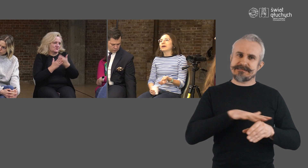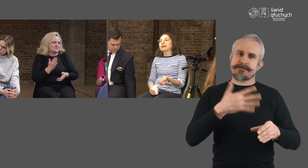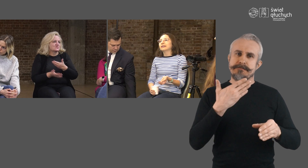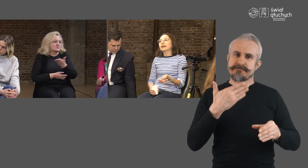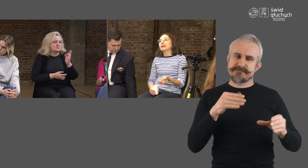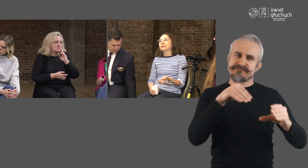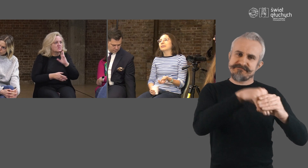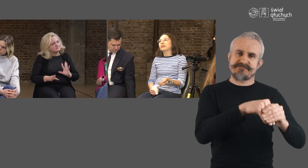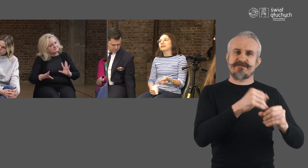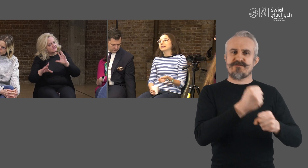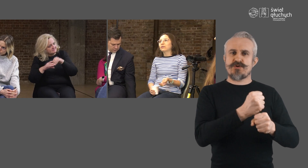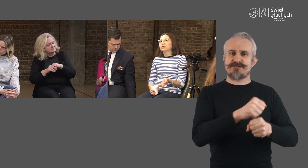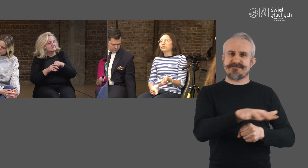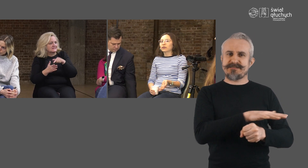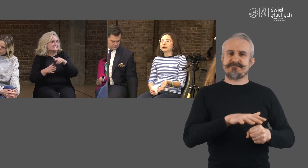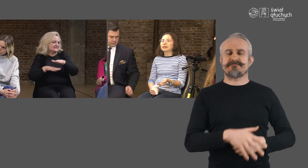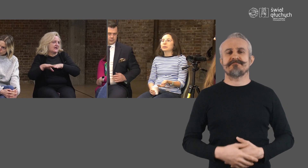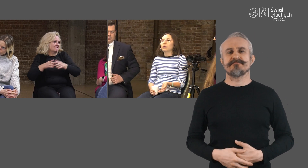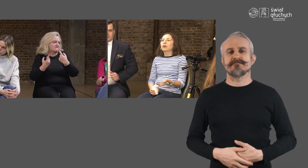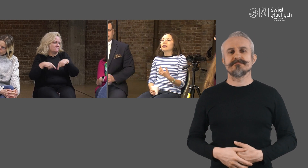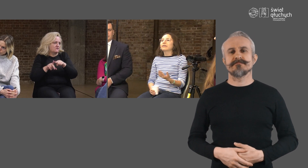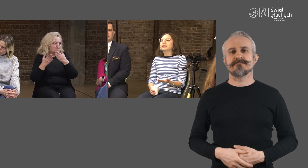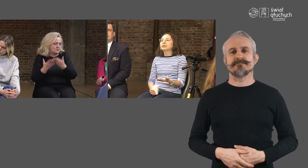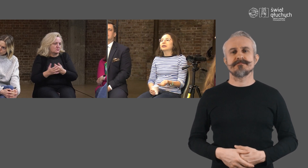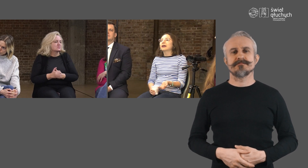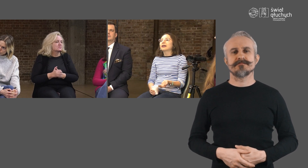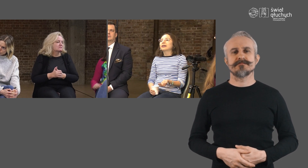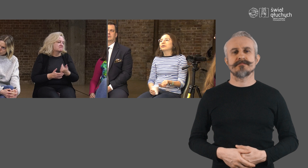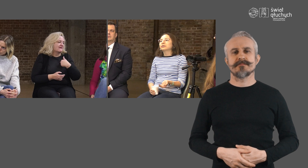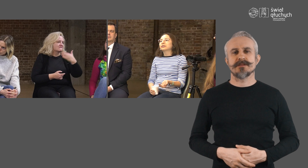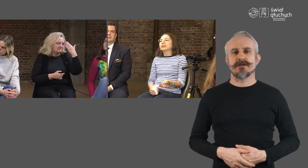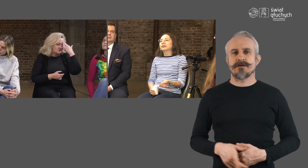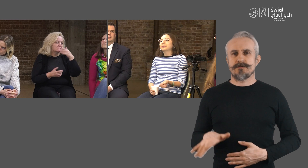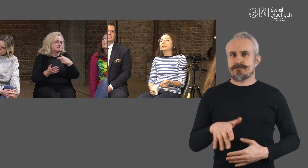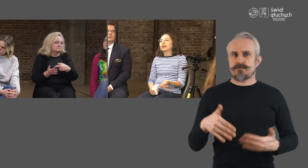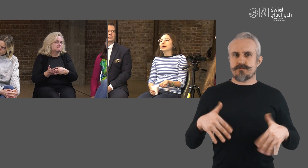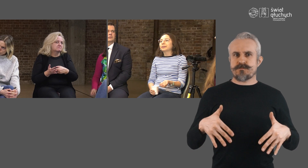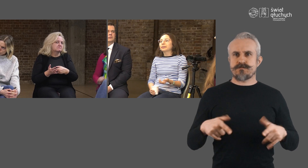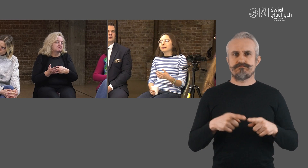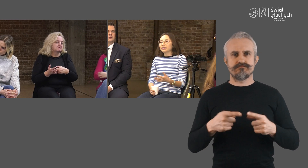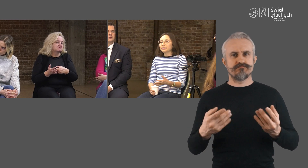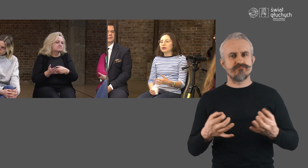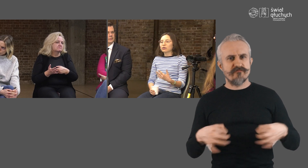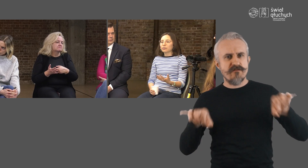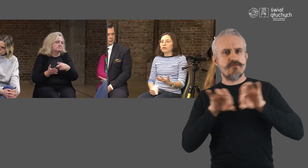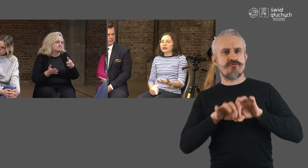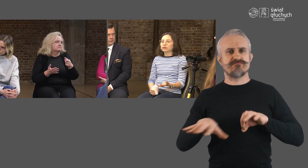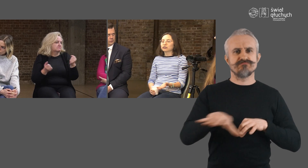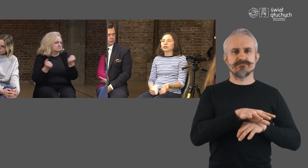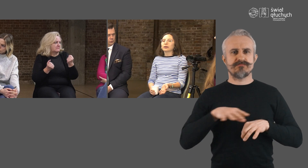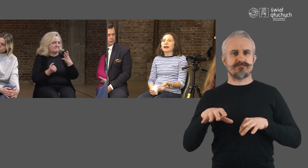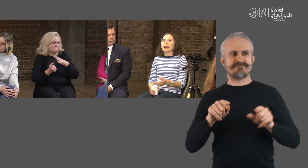mogą takich zawodów wykonywać, bo wiem, że już byliby